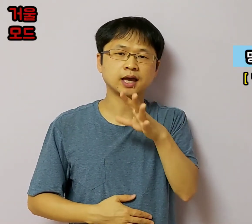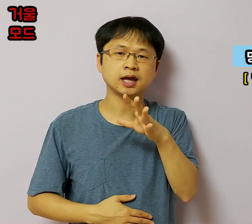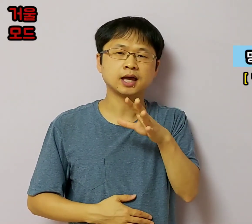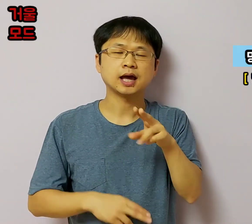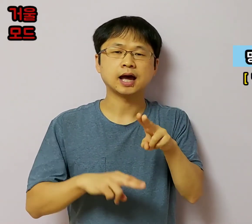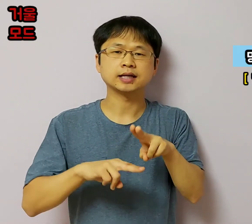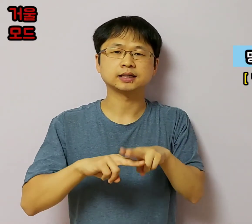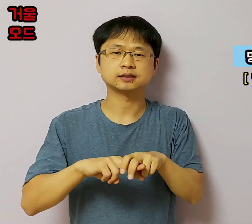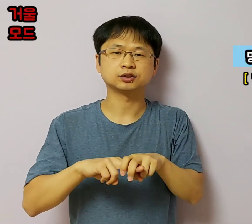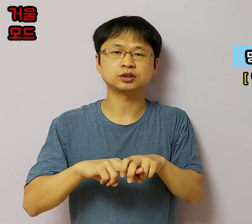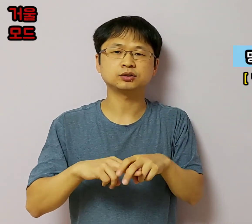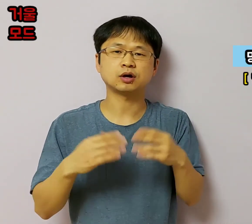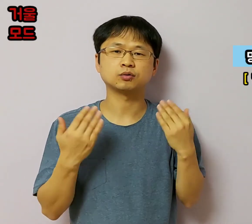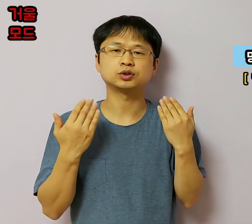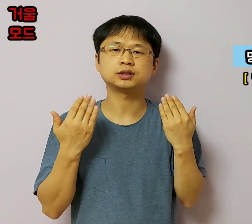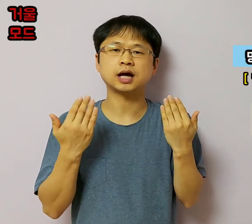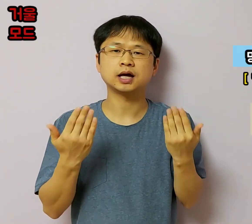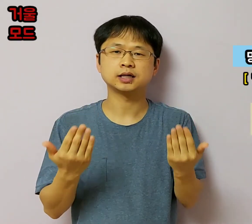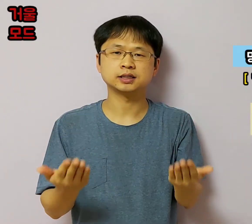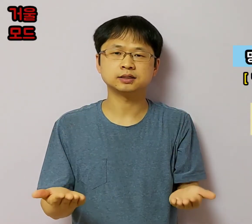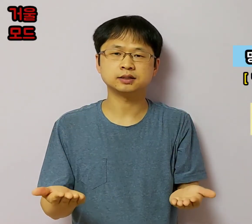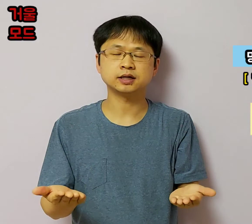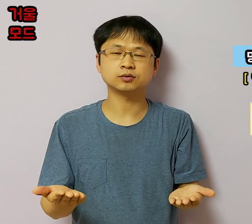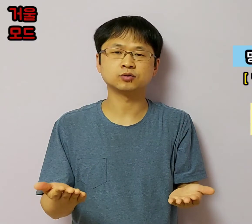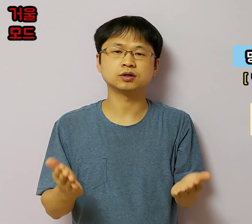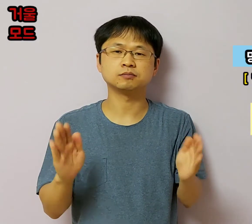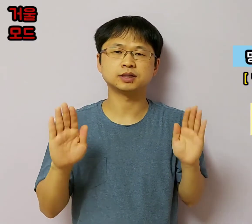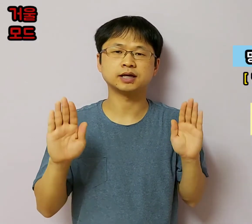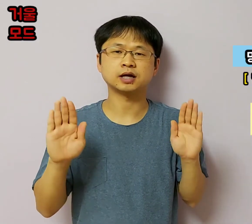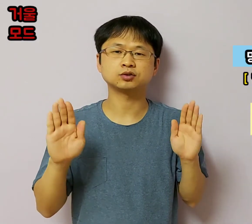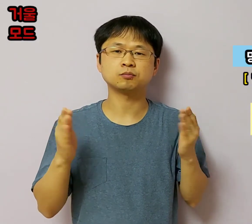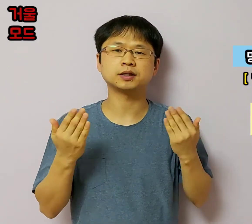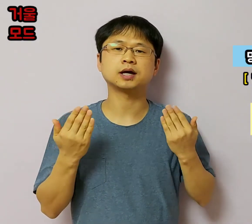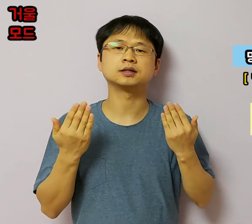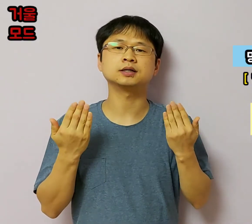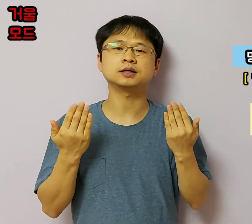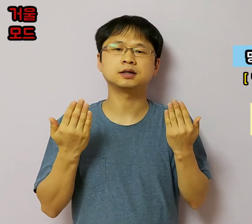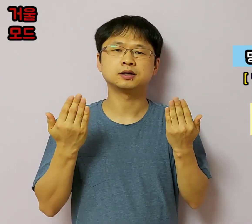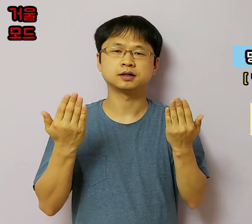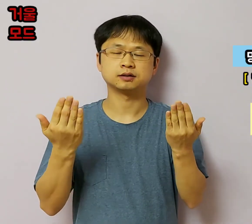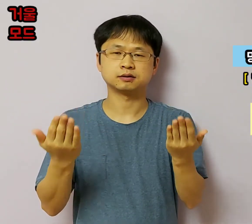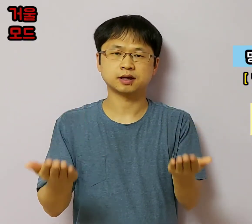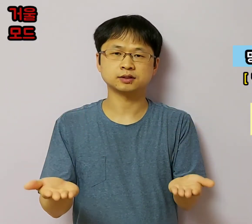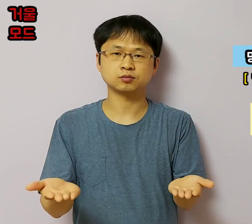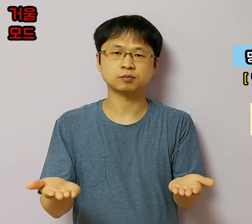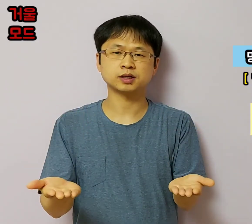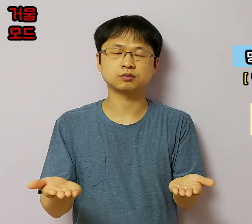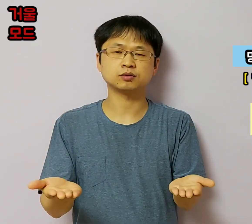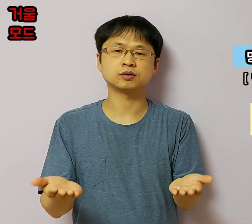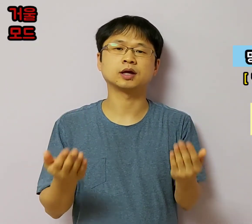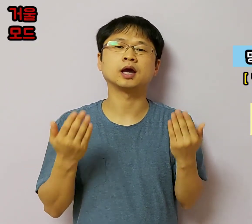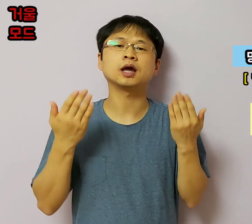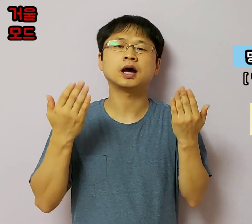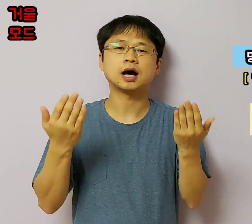멍하게 앉아서 쉬기도 하고 쉬다. 이를 내려놓는 겁니다. 양손바닥을 이렇게 손바닥이 위로 되게